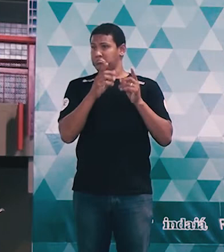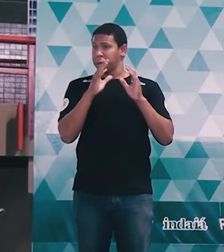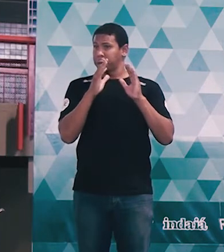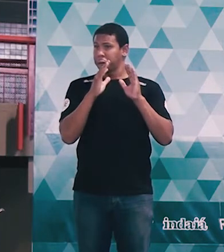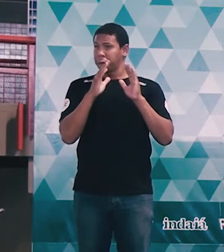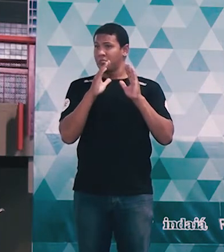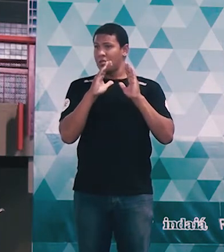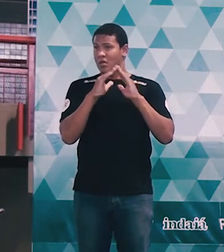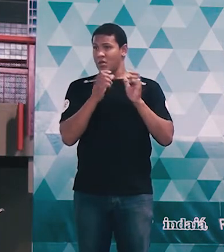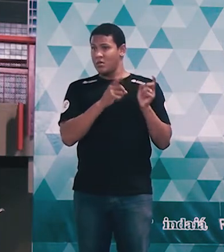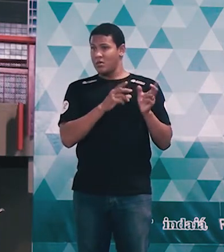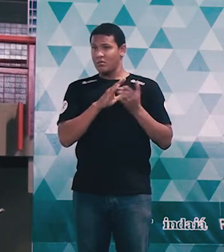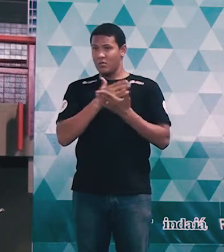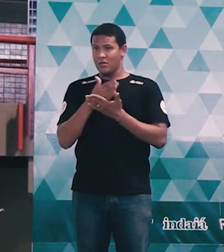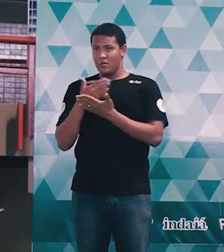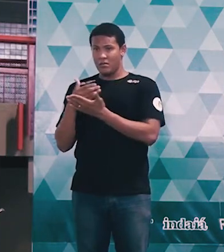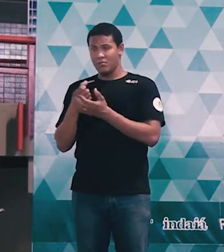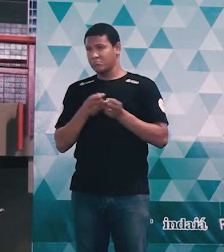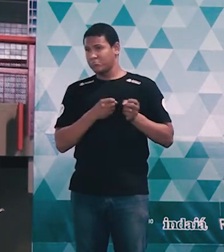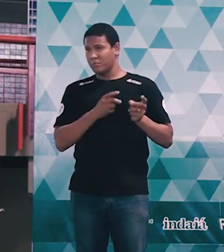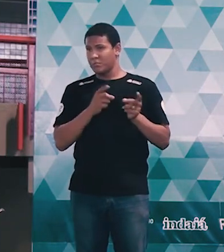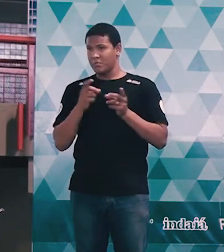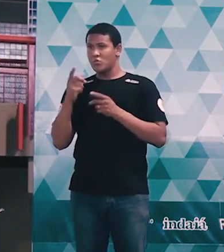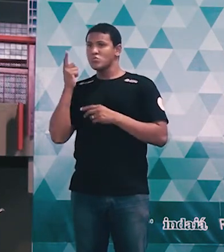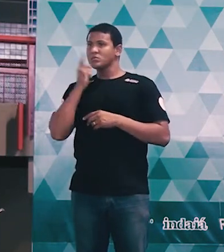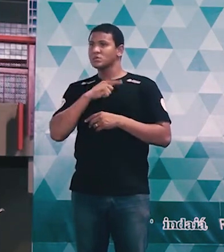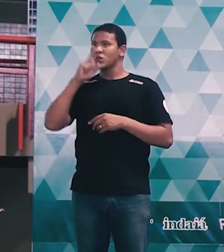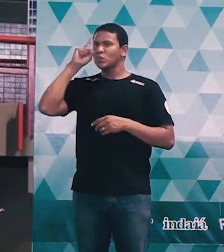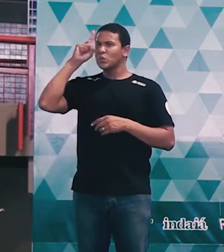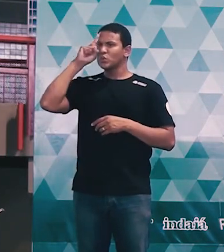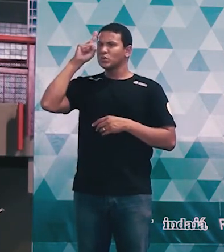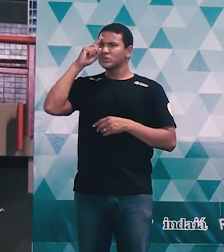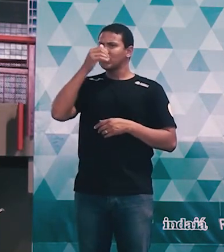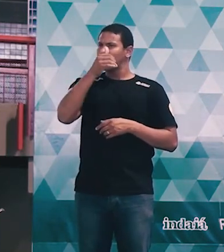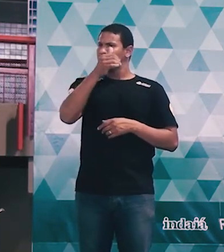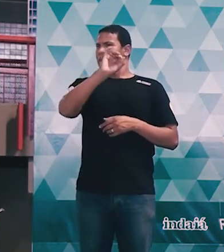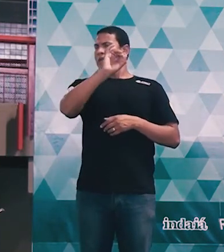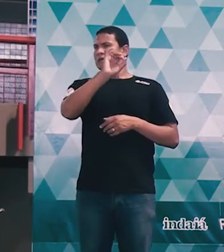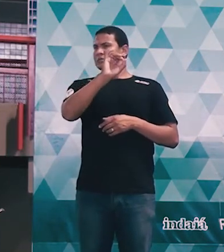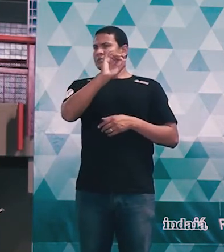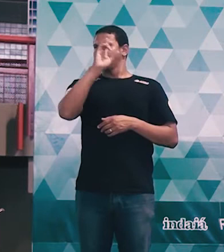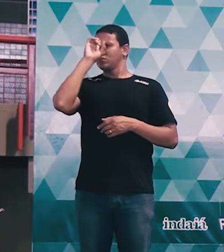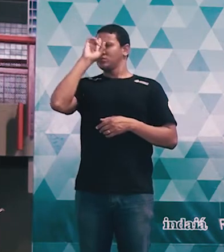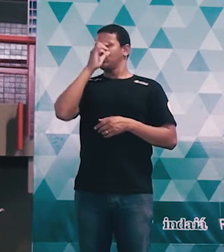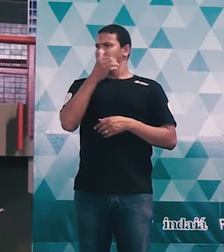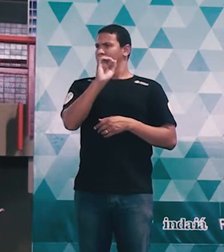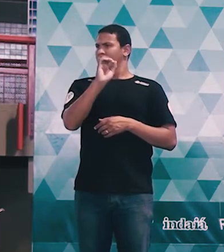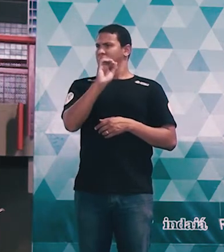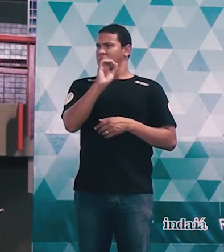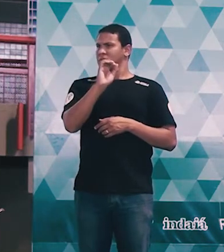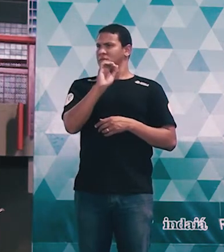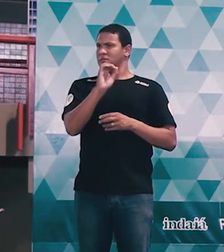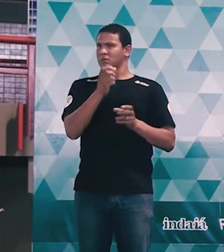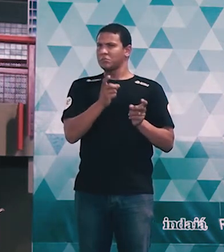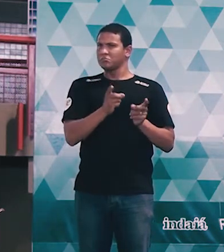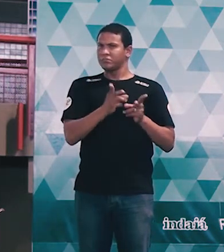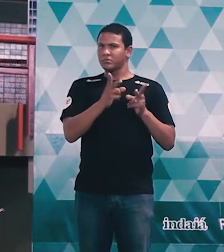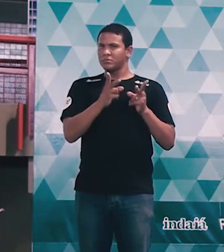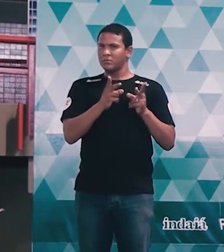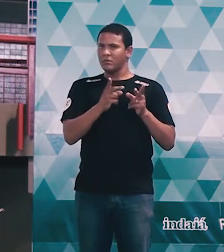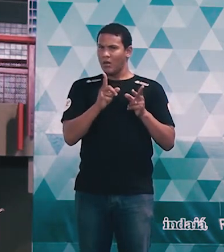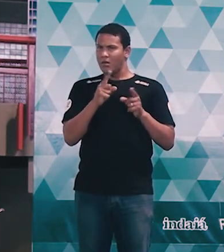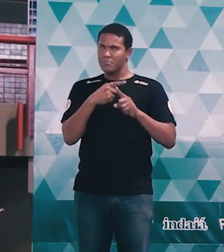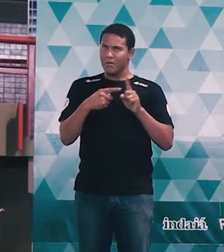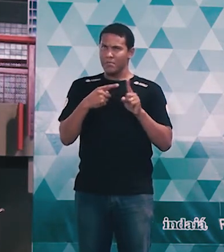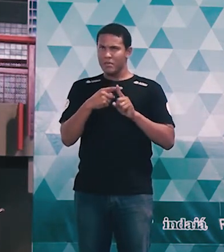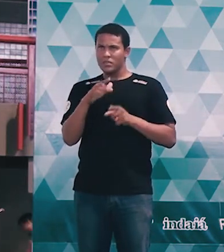os caras conseguem vender 10 livros por dia. Quando a gente escuta que a gente vende em média 10 livros